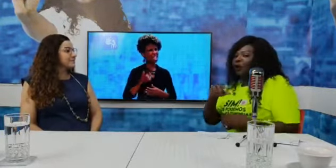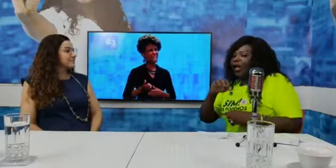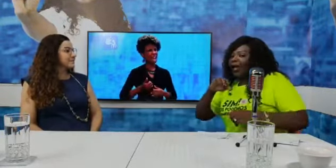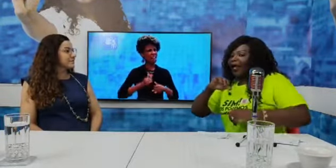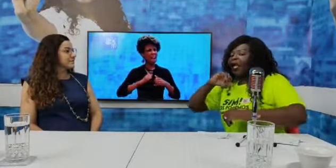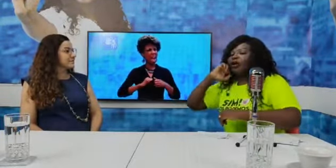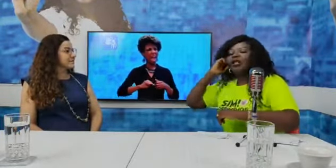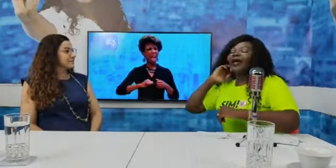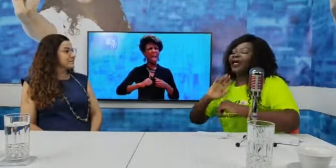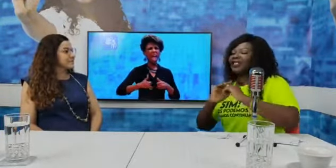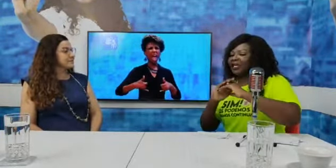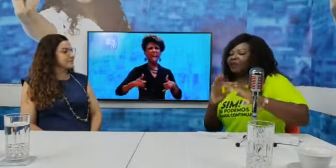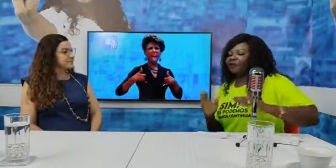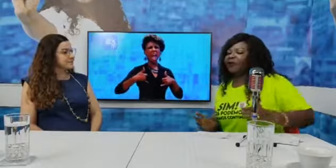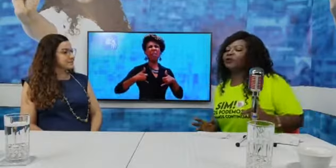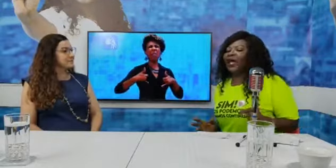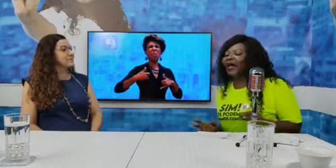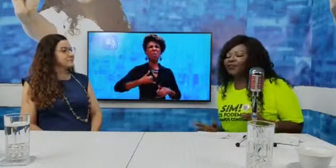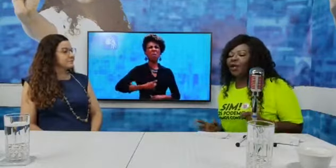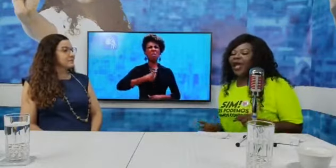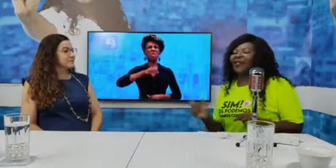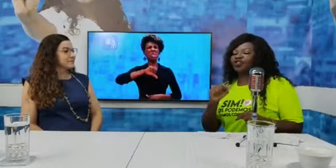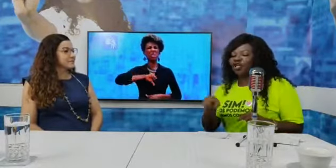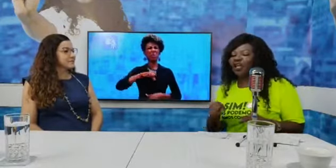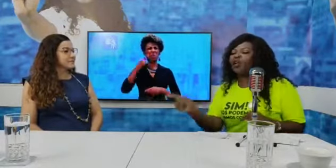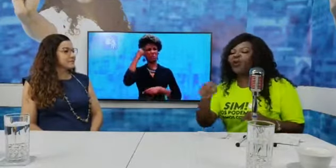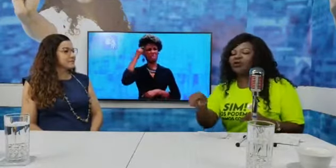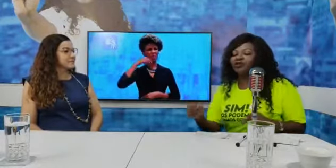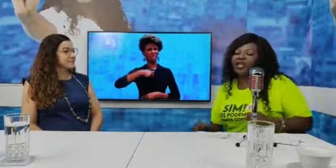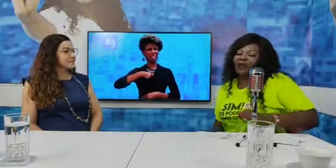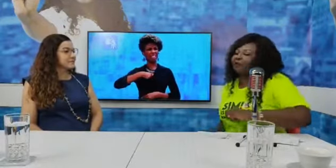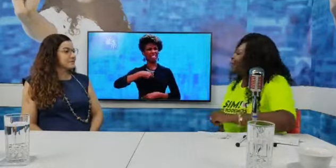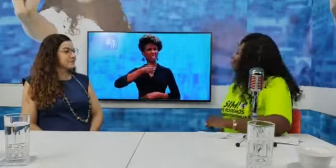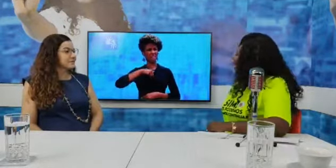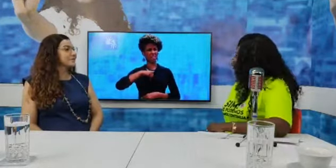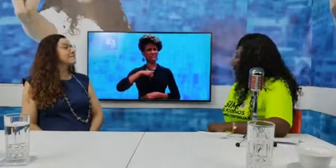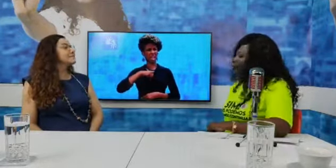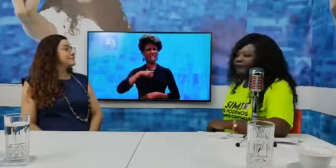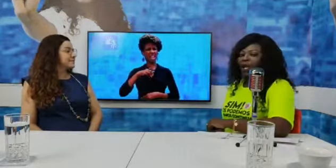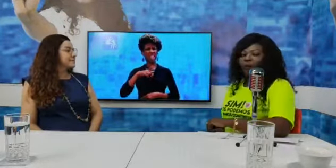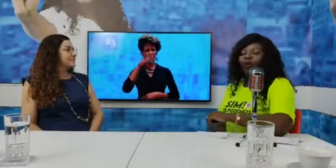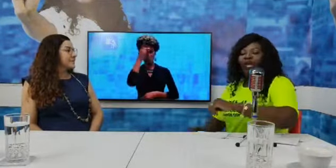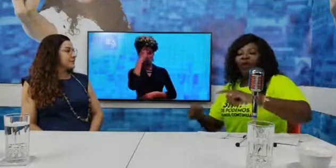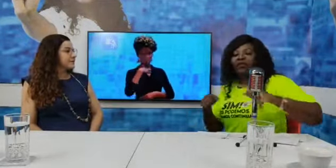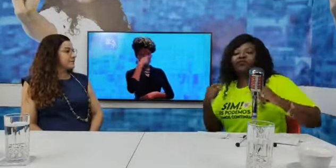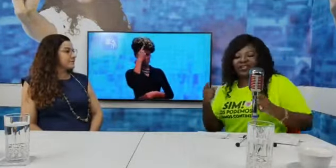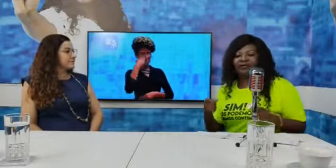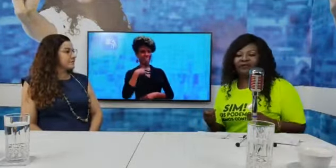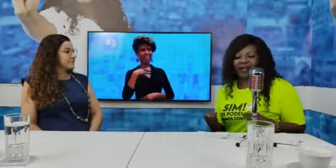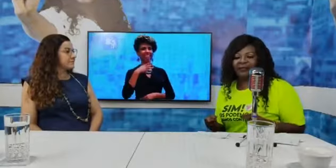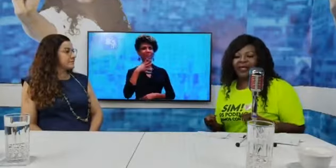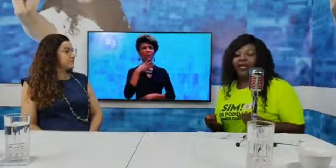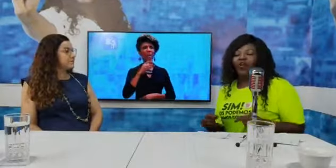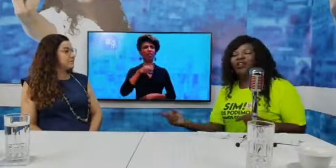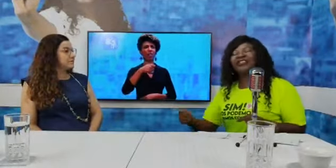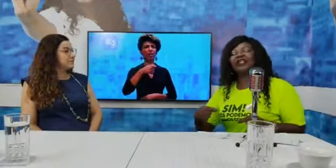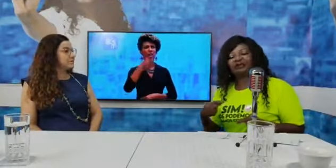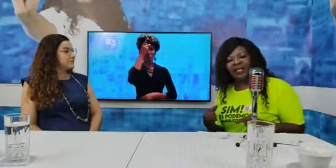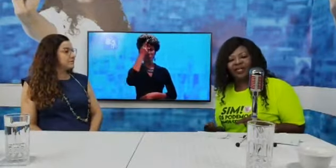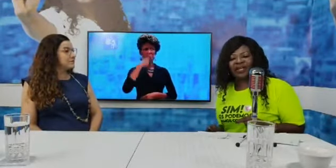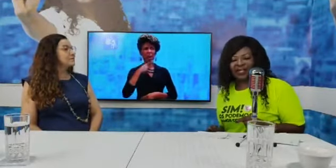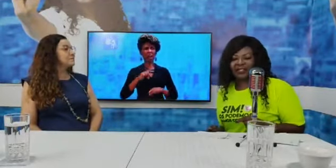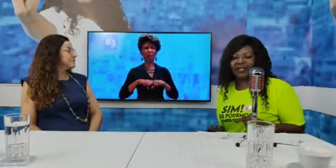Não, essa dificuldade é tida enquanto não se é enfrentada. Porque quando se enfrenta, quando